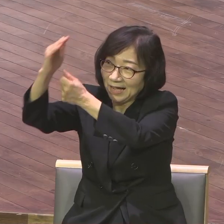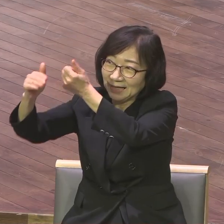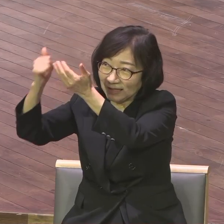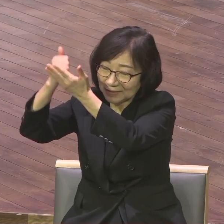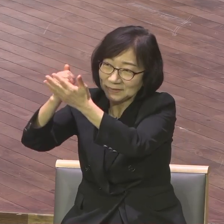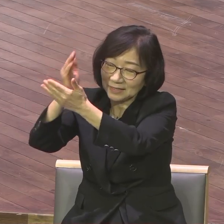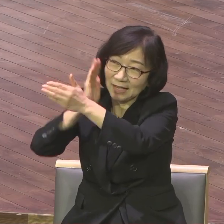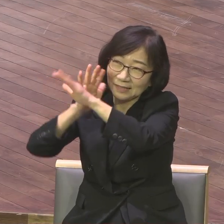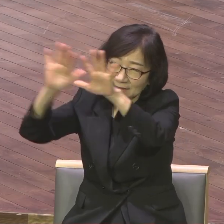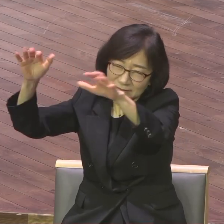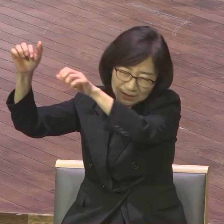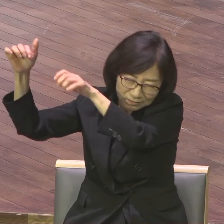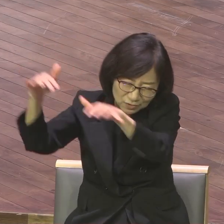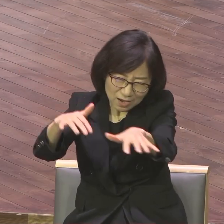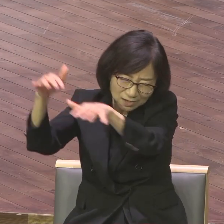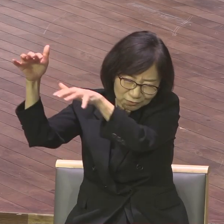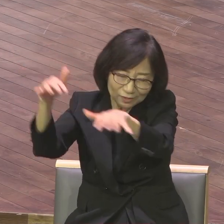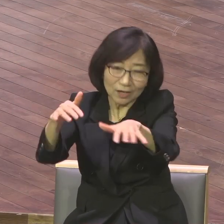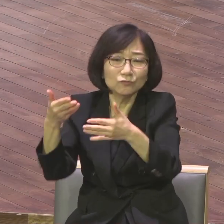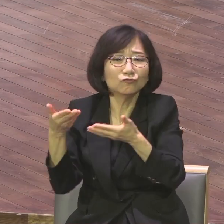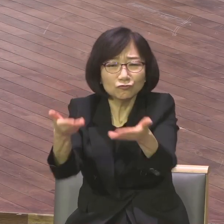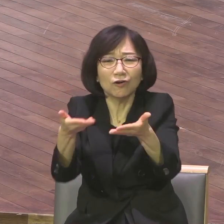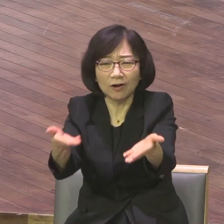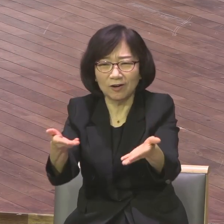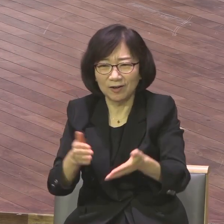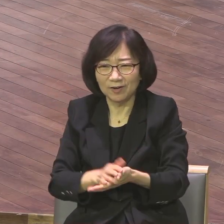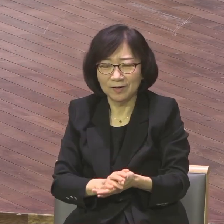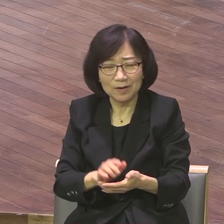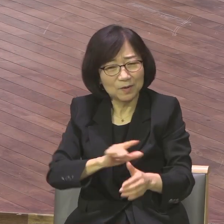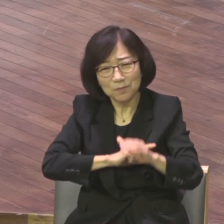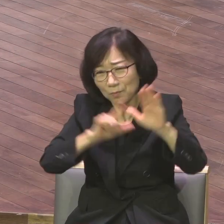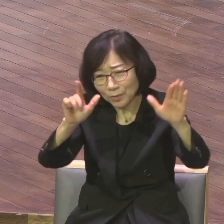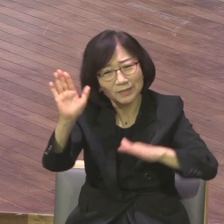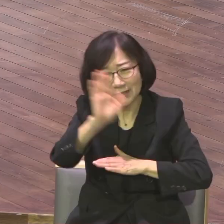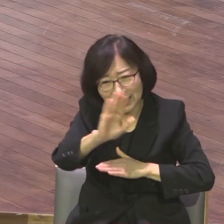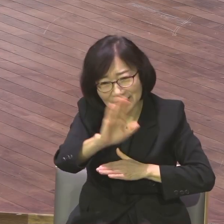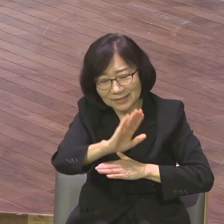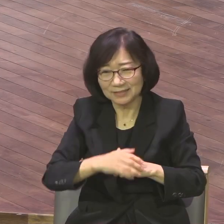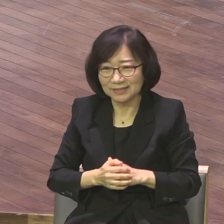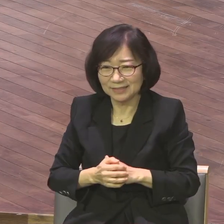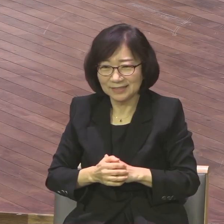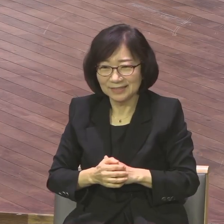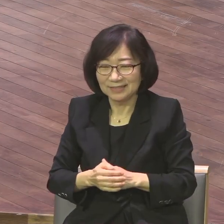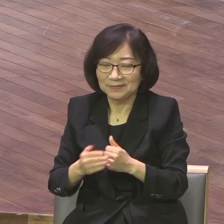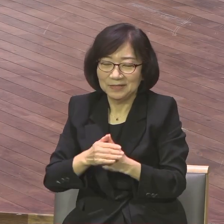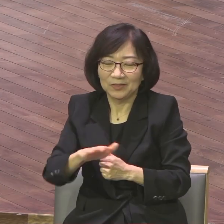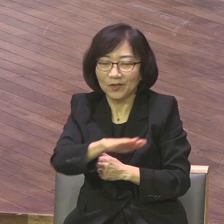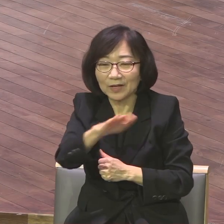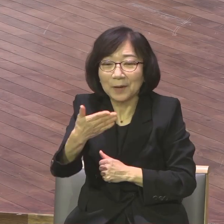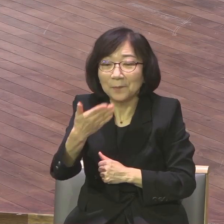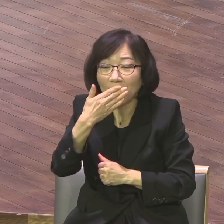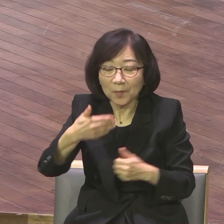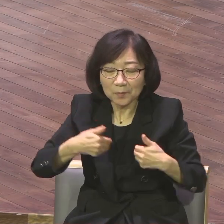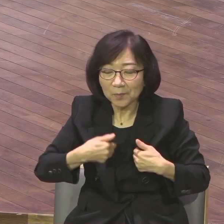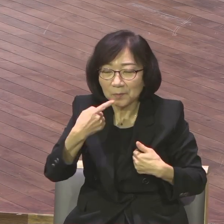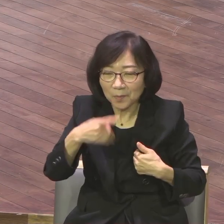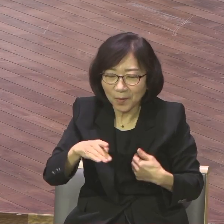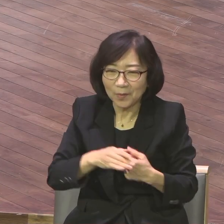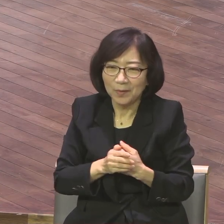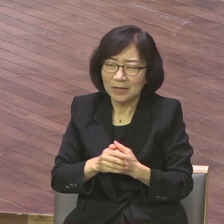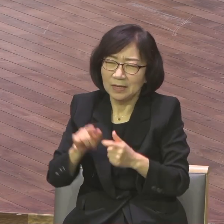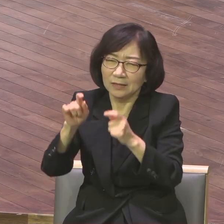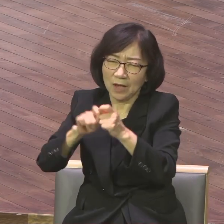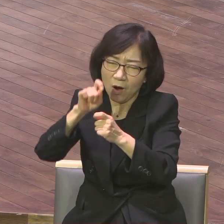내려 보내준 것이다. 너희들이 정말 먹어야 할 떡은 육신의 떡이 아니라 영원한 생명을